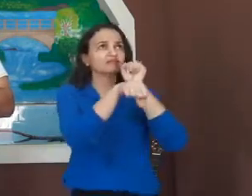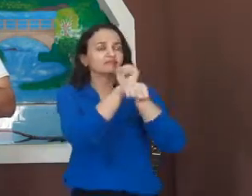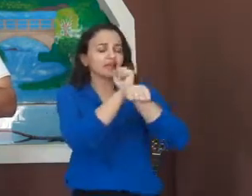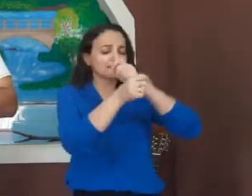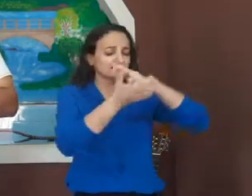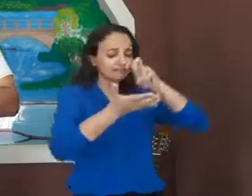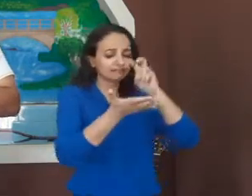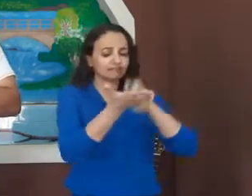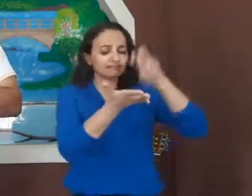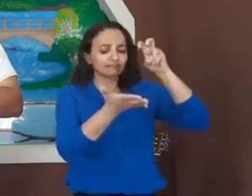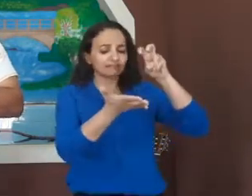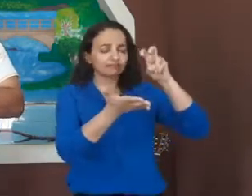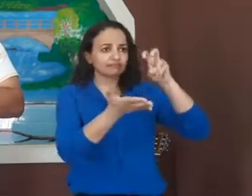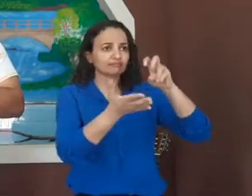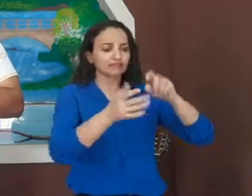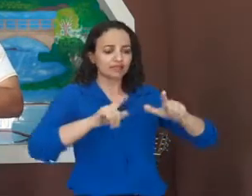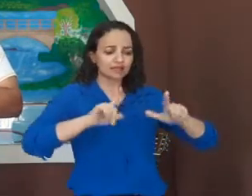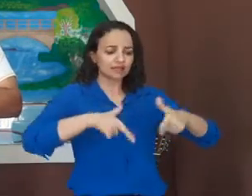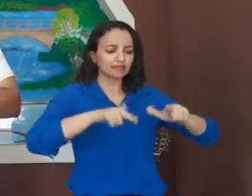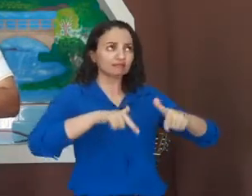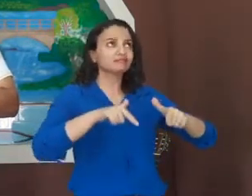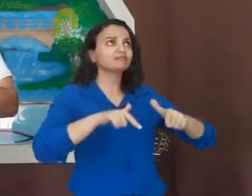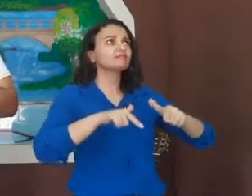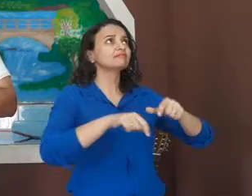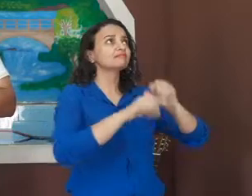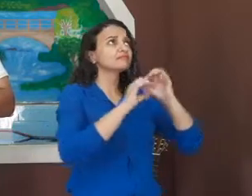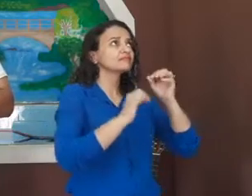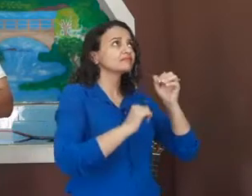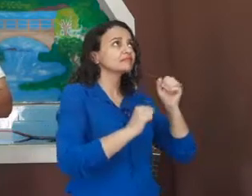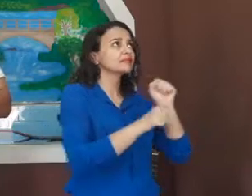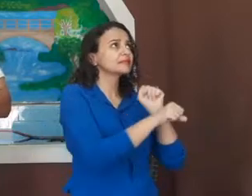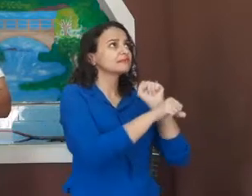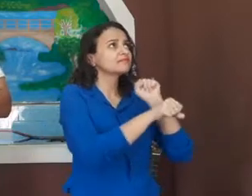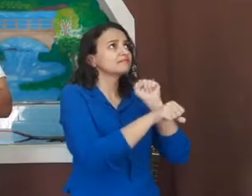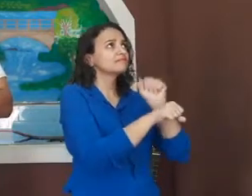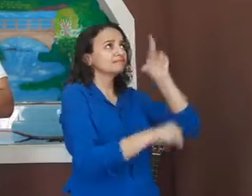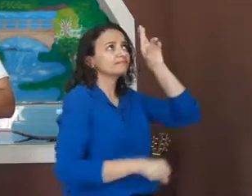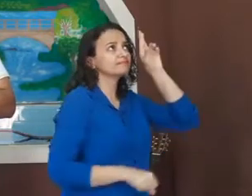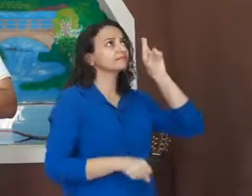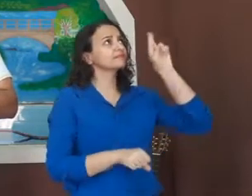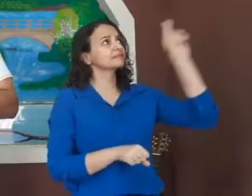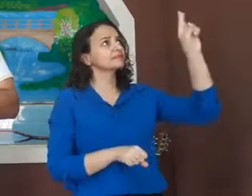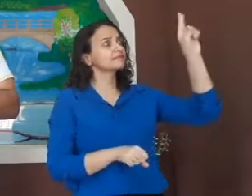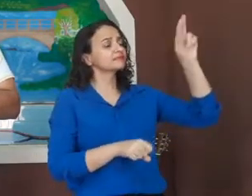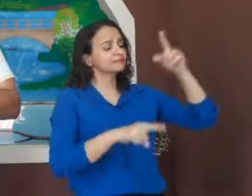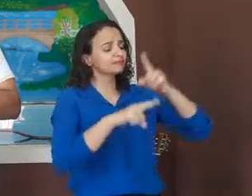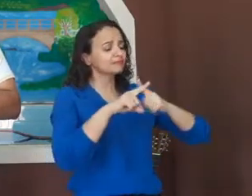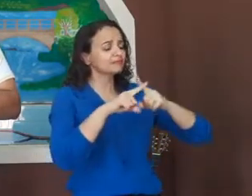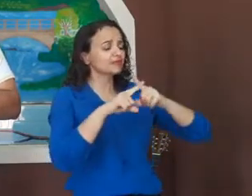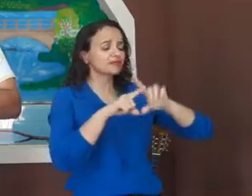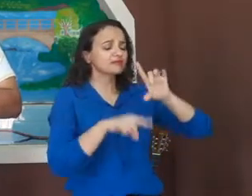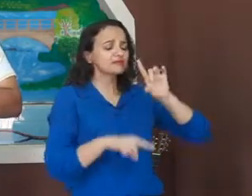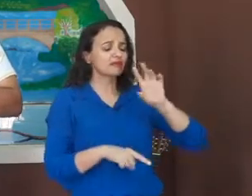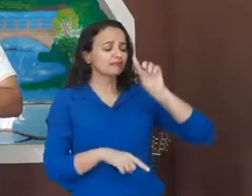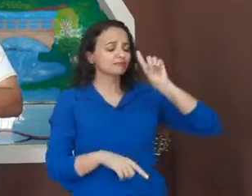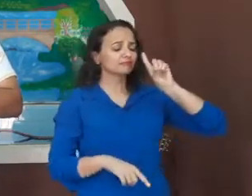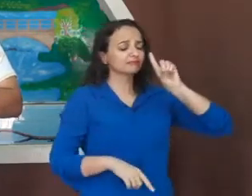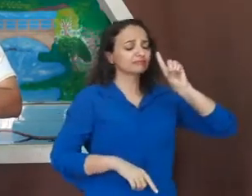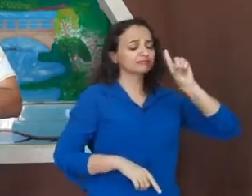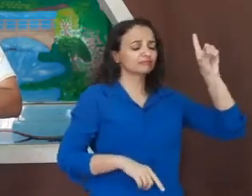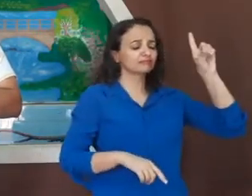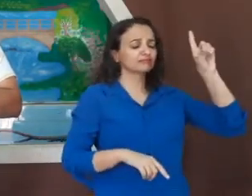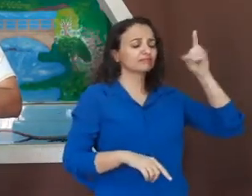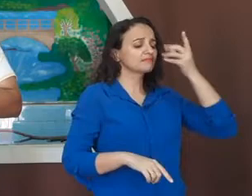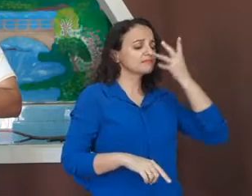no Senhor, porque no Senhor há misericórdia, e nele há abundante redenção. E